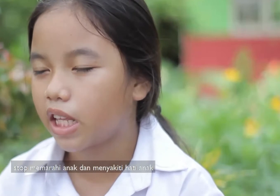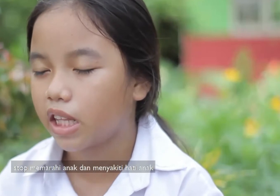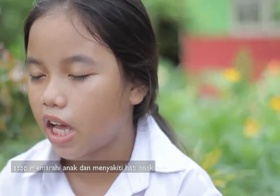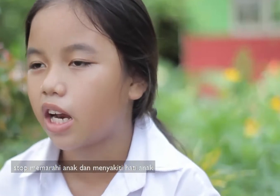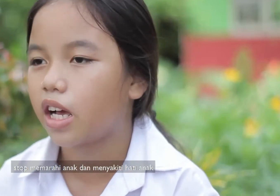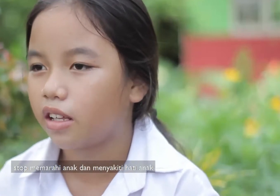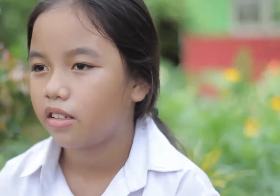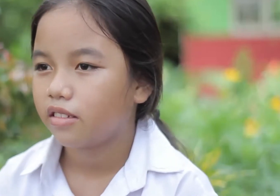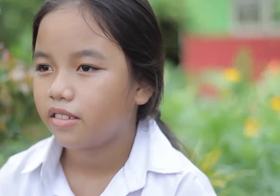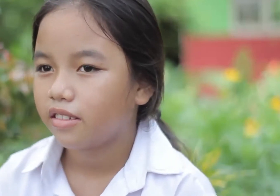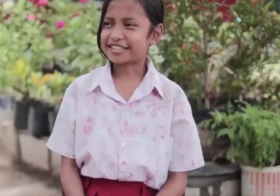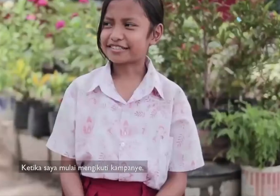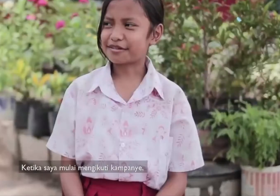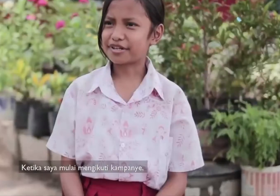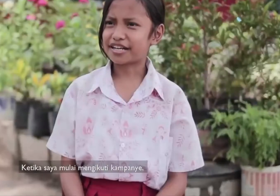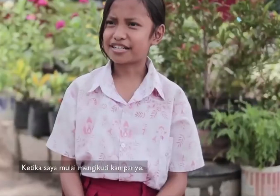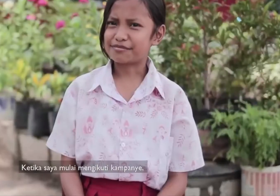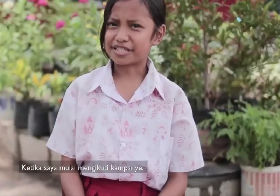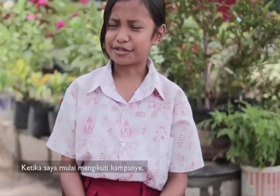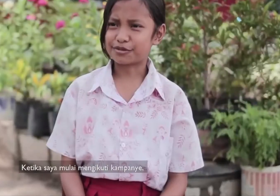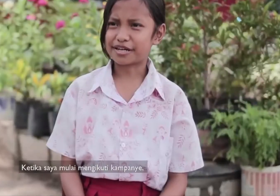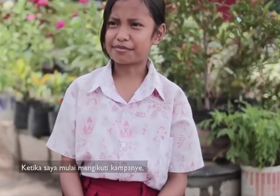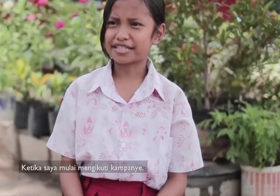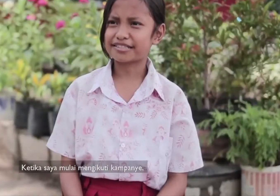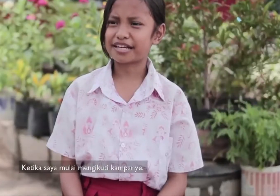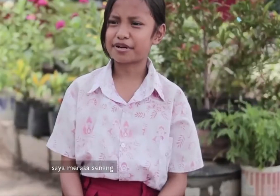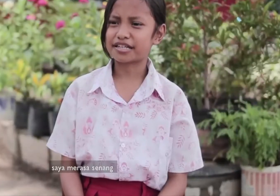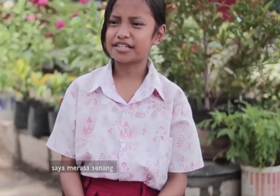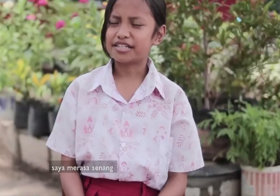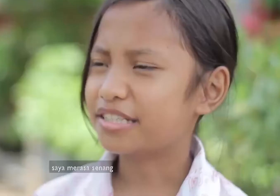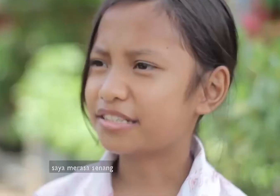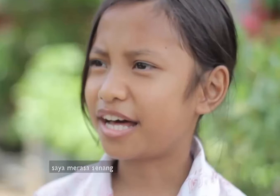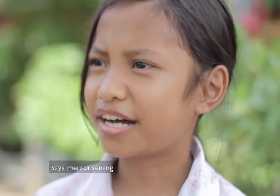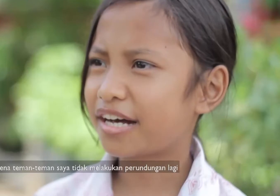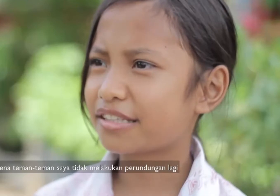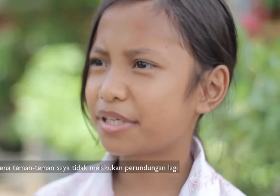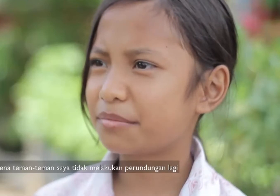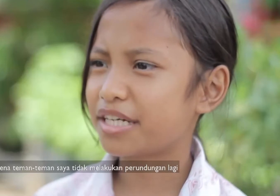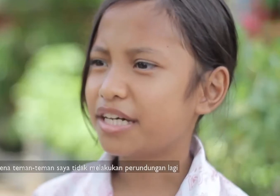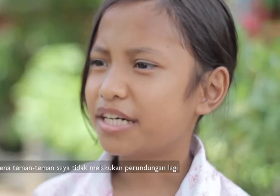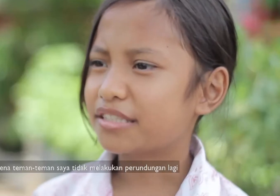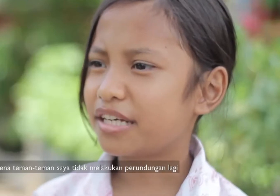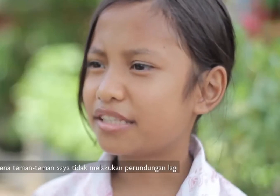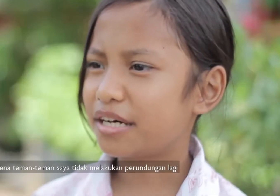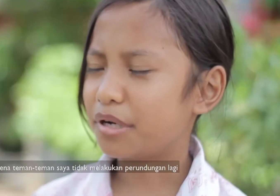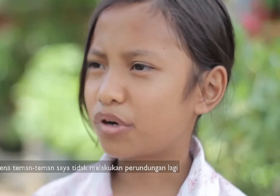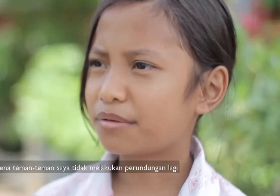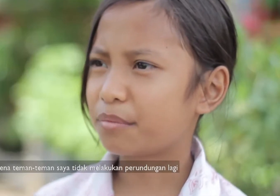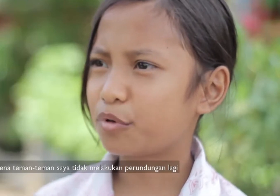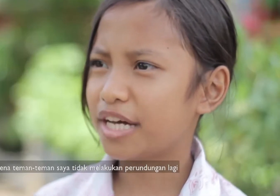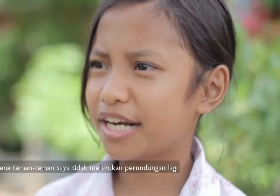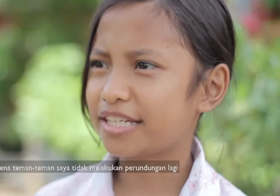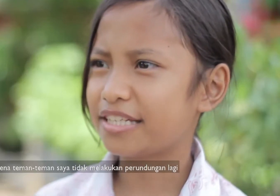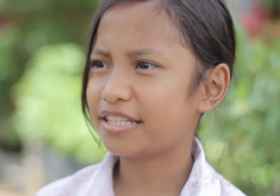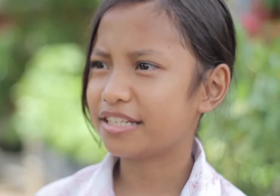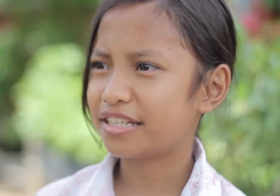anak, menyakiti hati anak. Setelah saya mengikuti kampanye, saya merasa senang karena teman-teman saya tidak